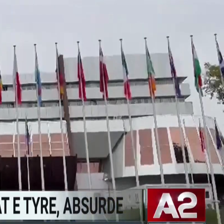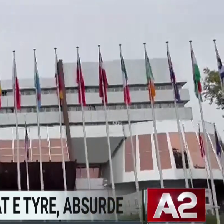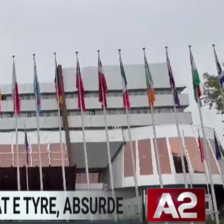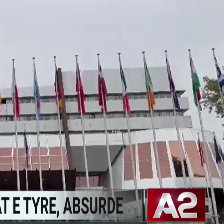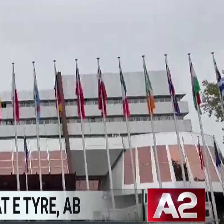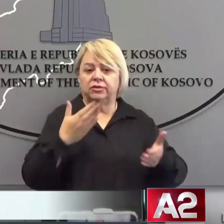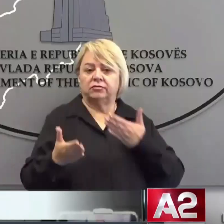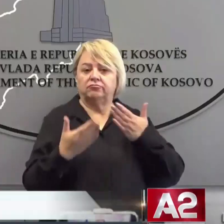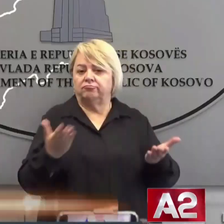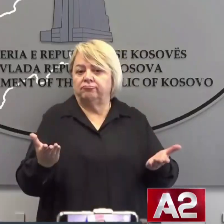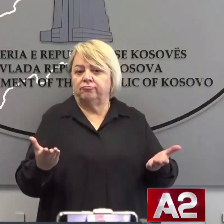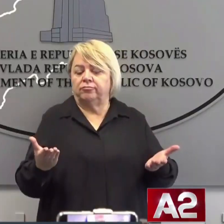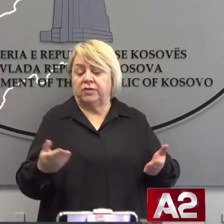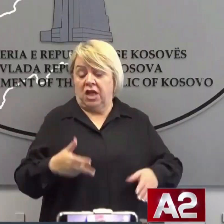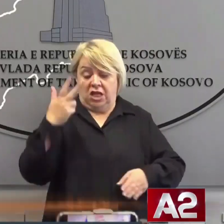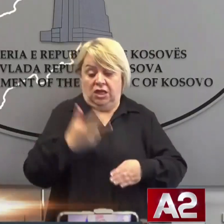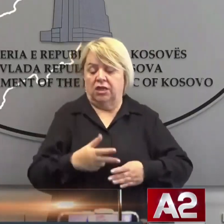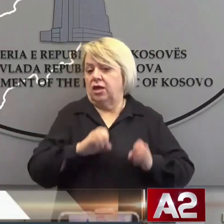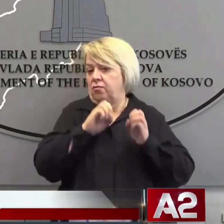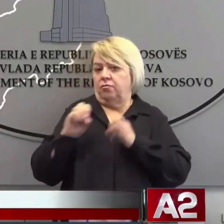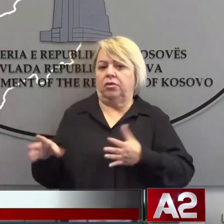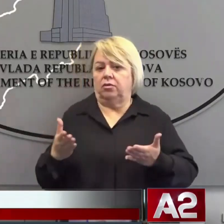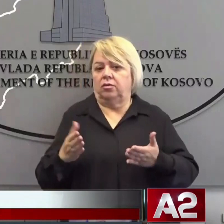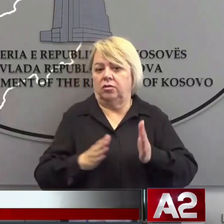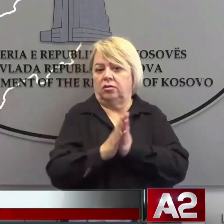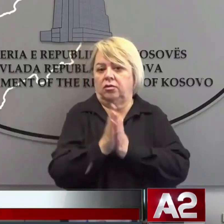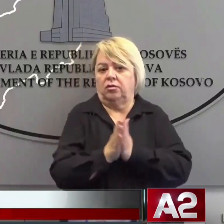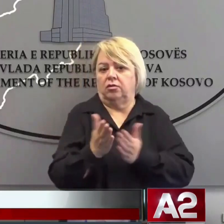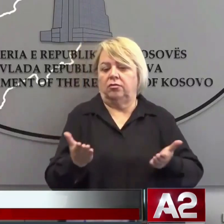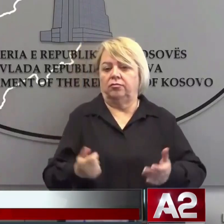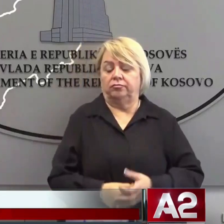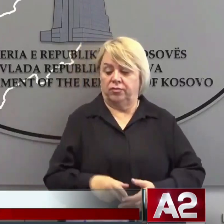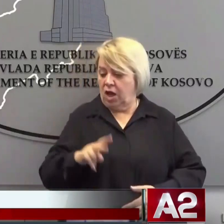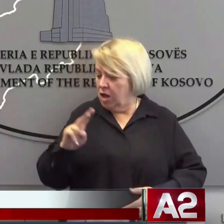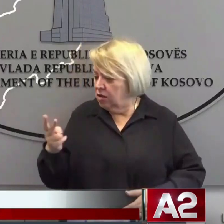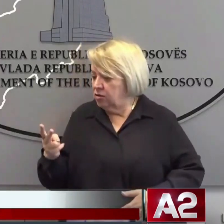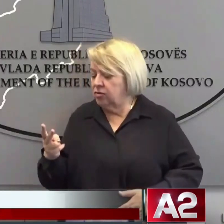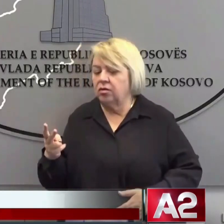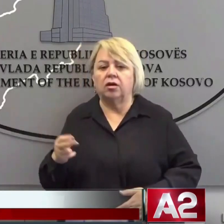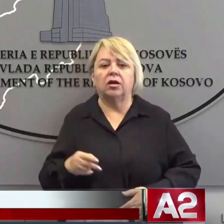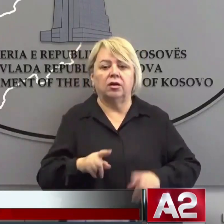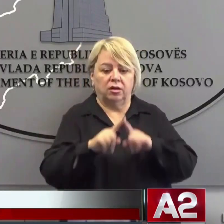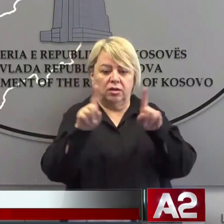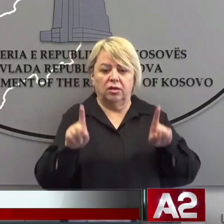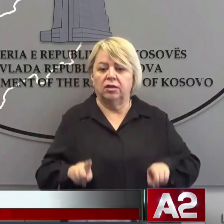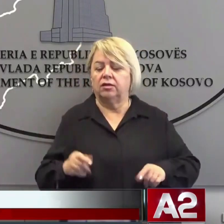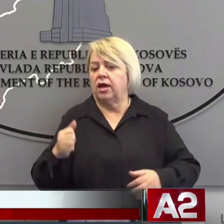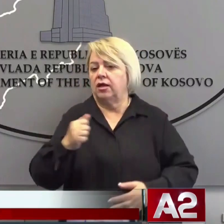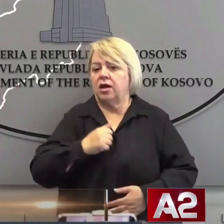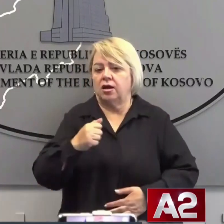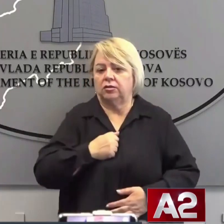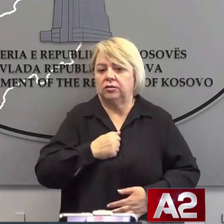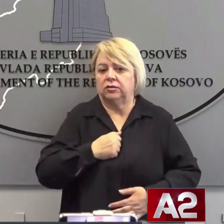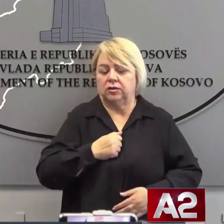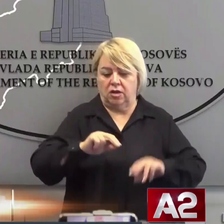në Këshillin e Evropës. Pra 3 herë është rrëzuar kjo kërkesë. Në anën tjetër ekziston letra e garancisë,